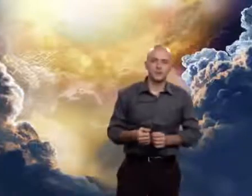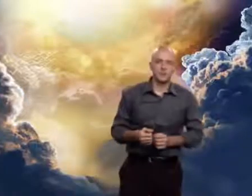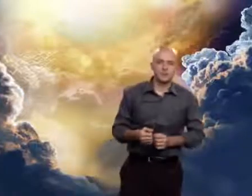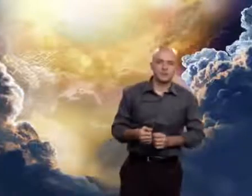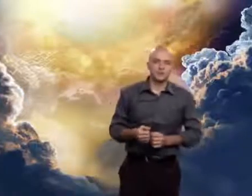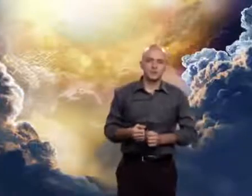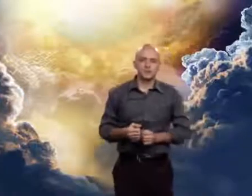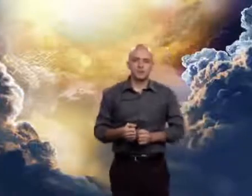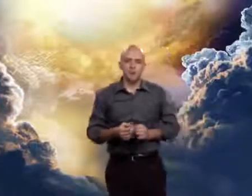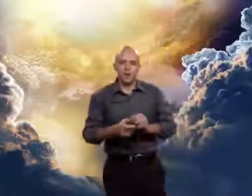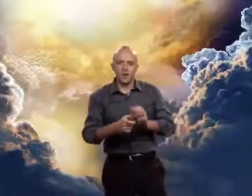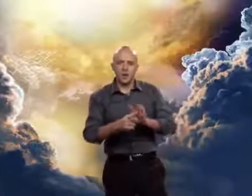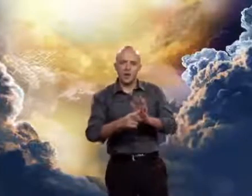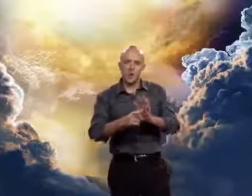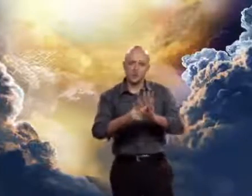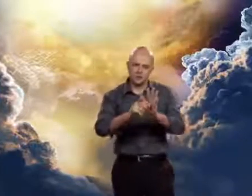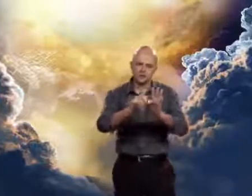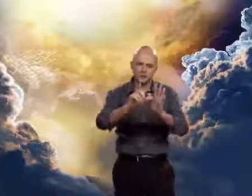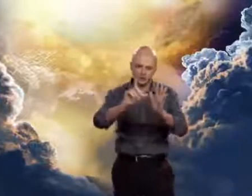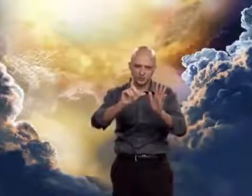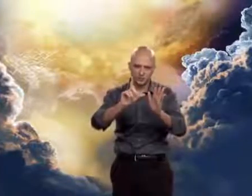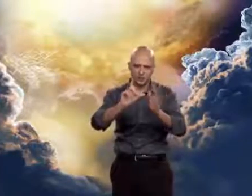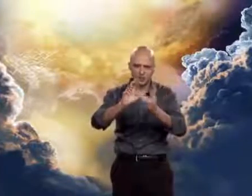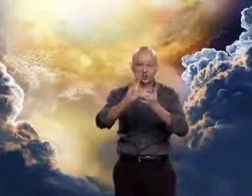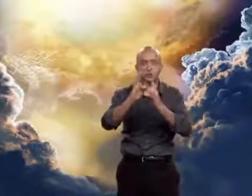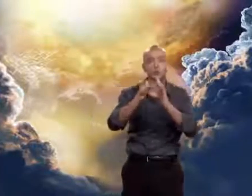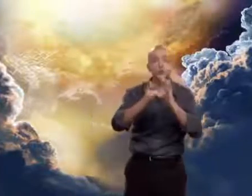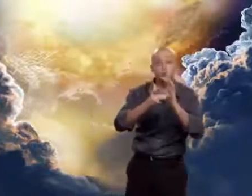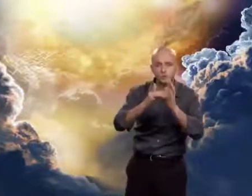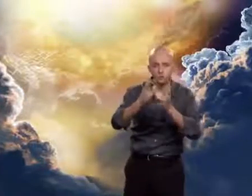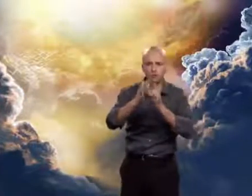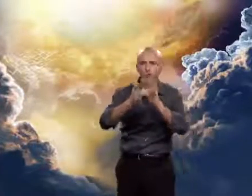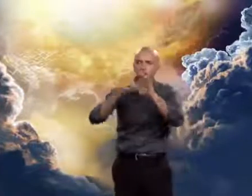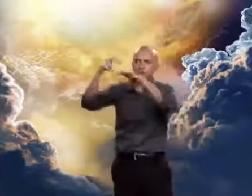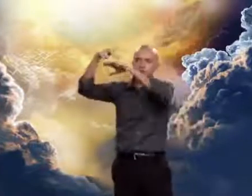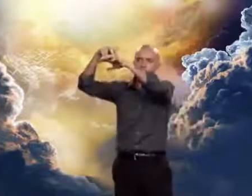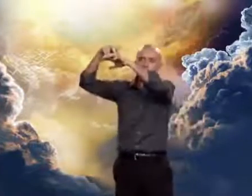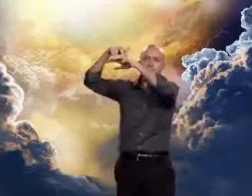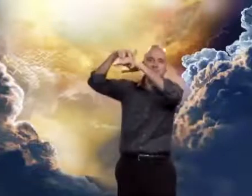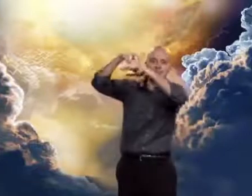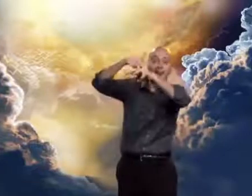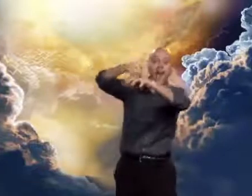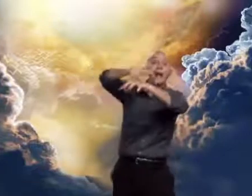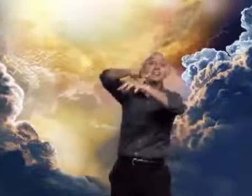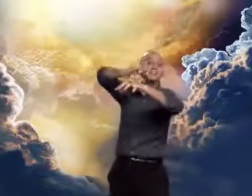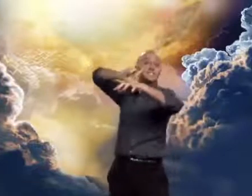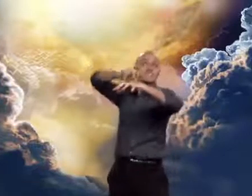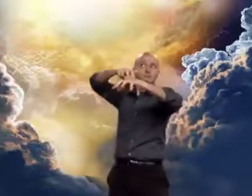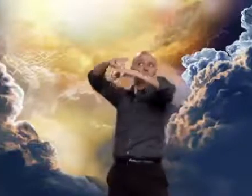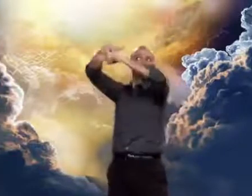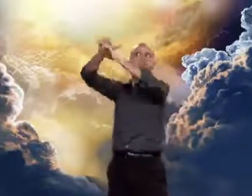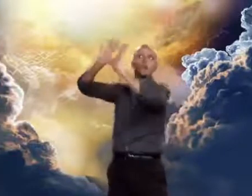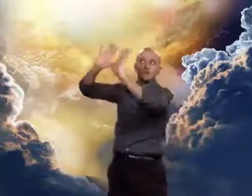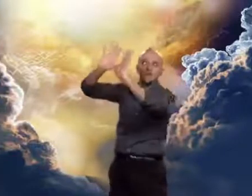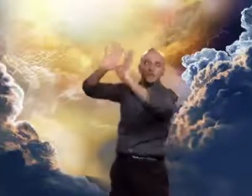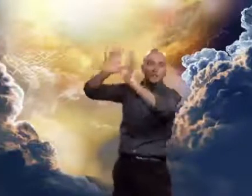oportunidades de satisfazer a tendência para o mal. Ele tenta as pessoas através da intemperança, a fim de enfraquecê-las